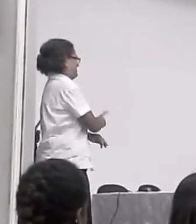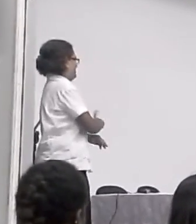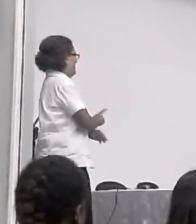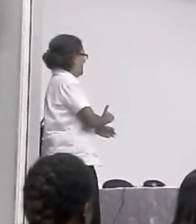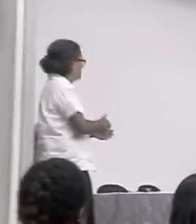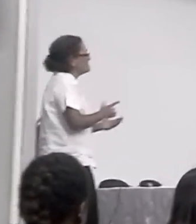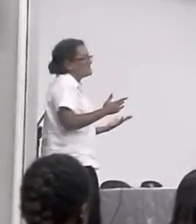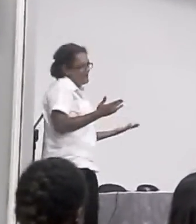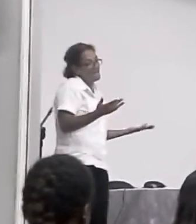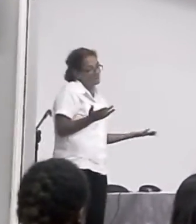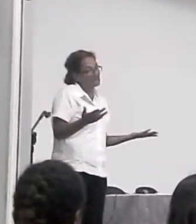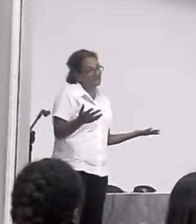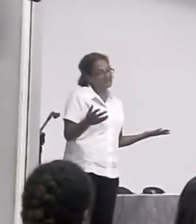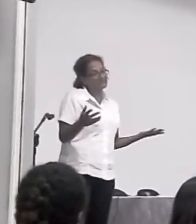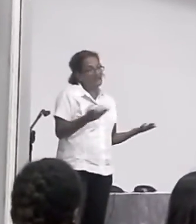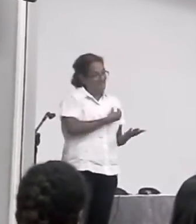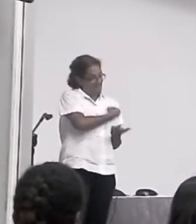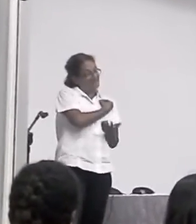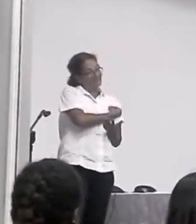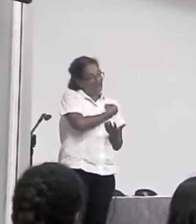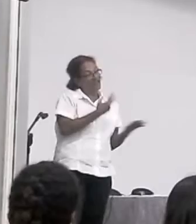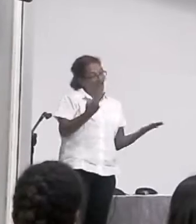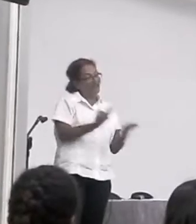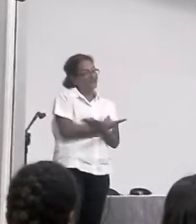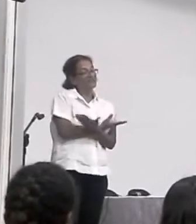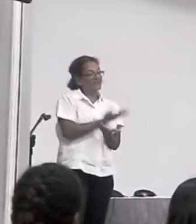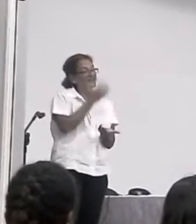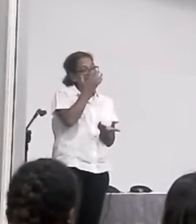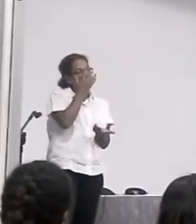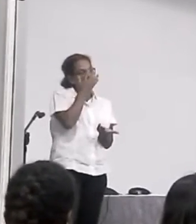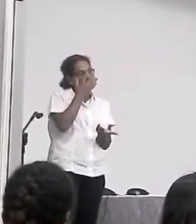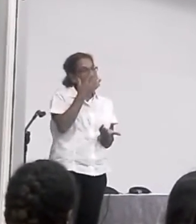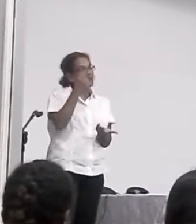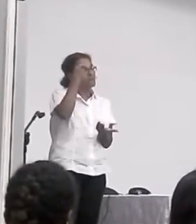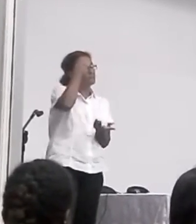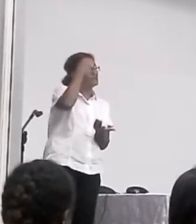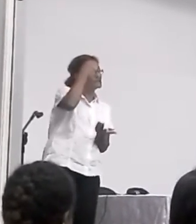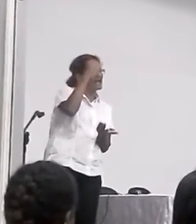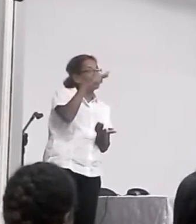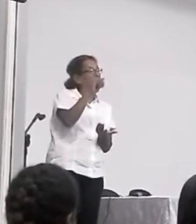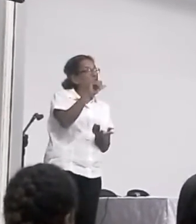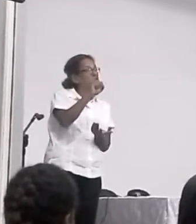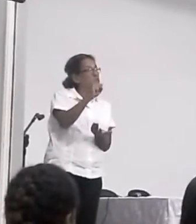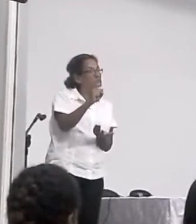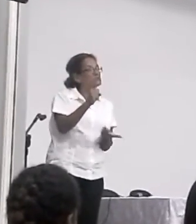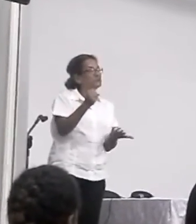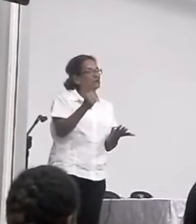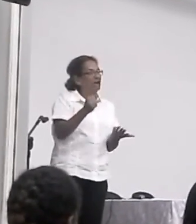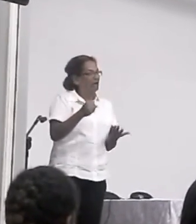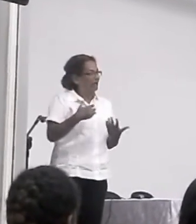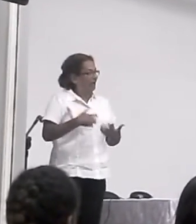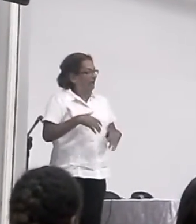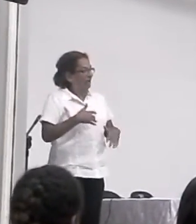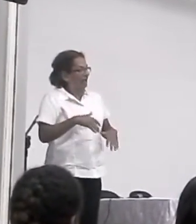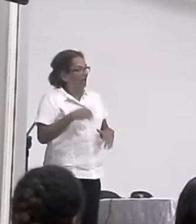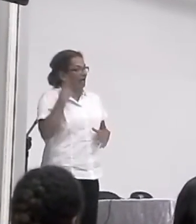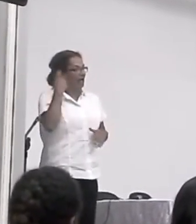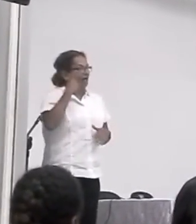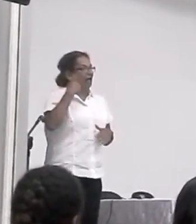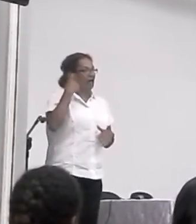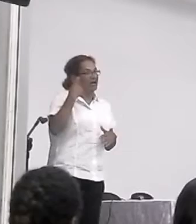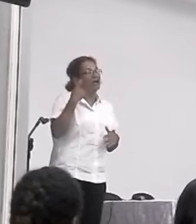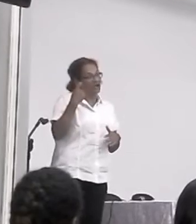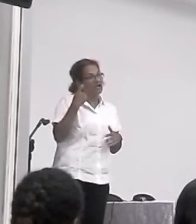Ah, quer dizer que na vida prática, pensamento com risco é uma coisa boa, mas eu acho nesse sentido uma